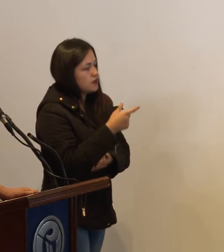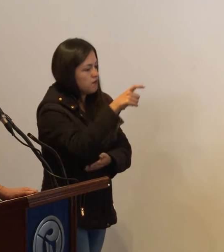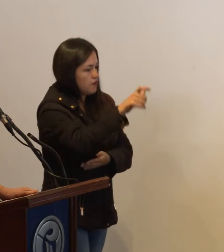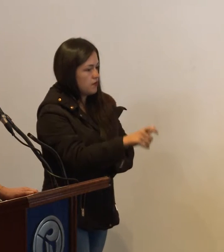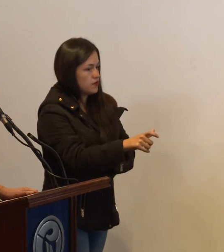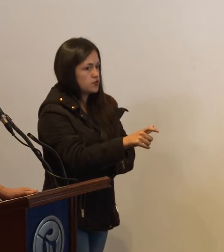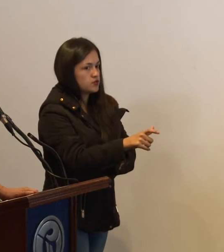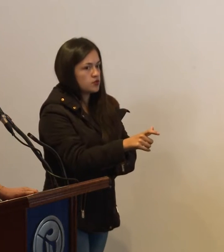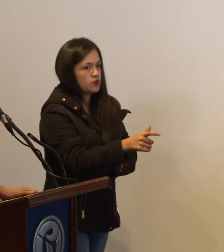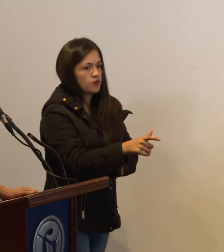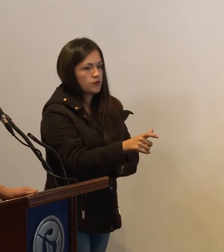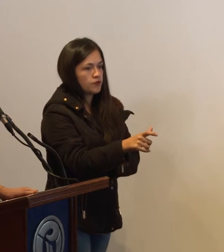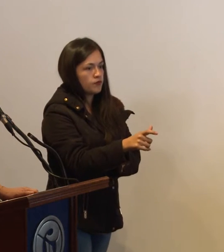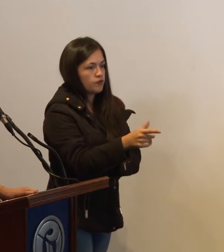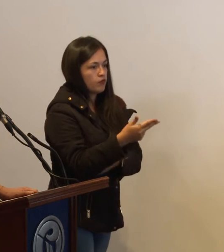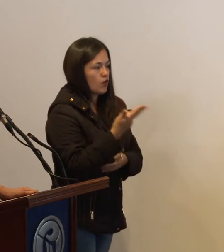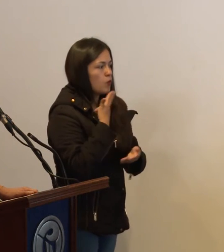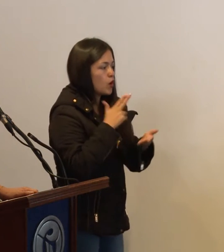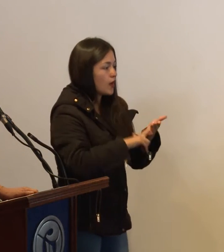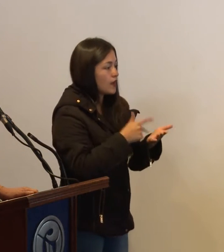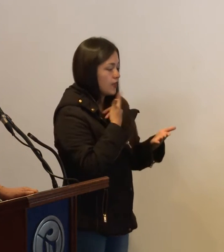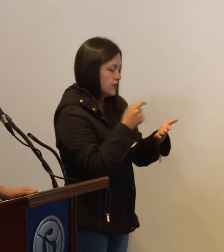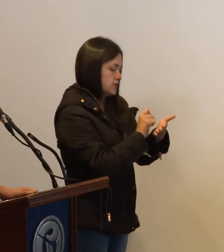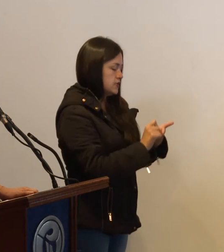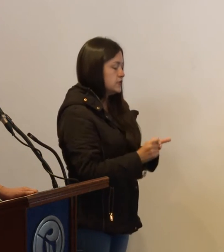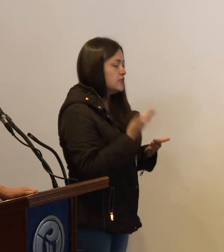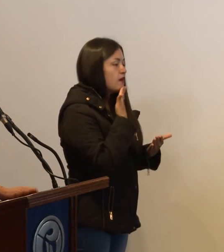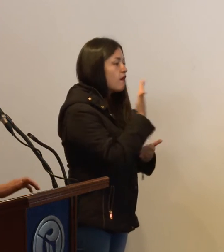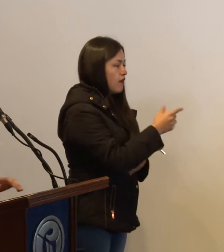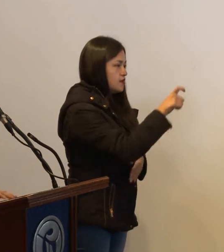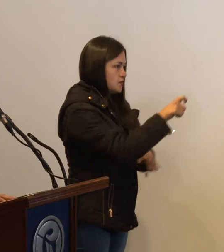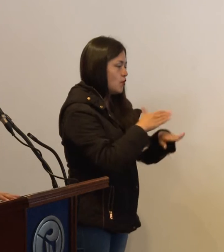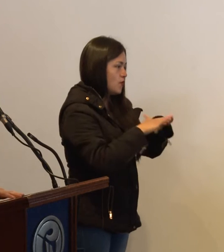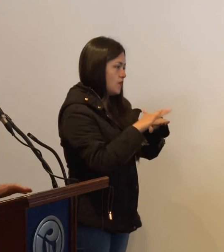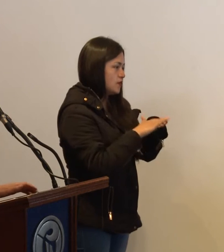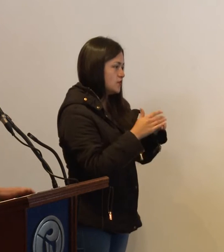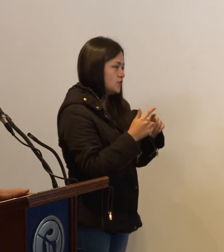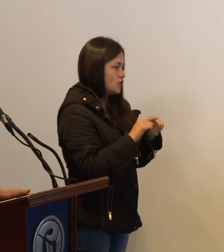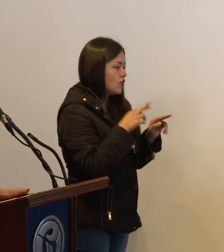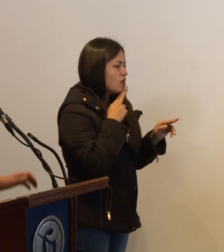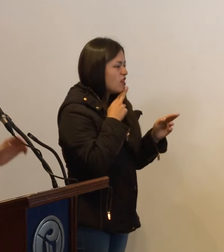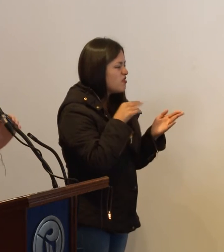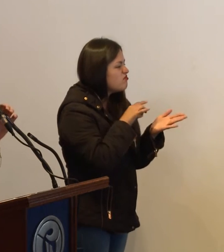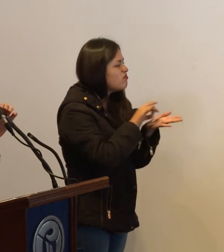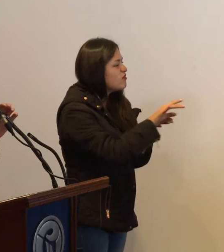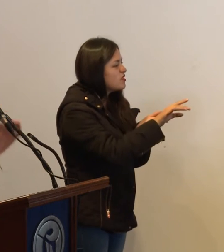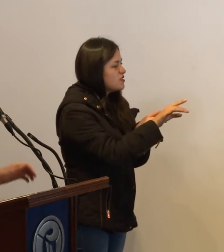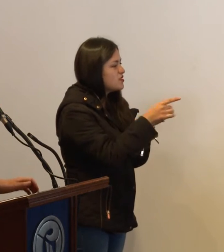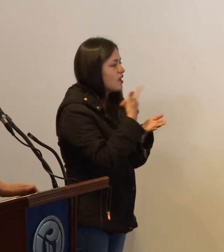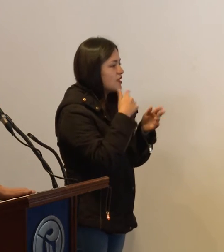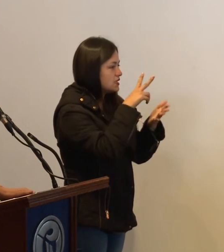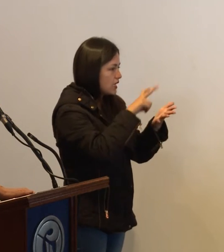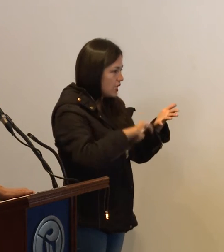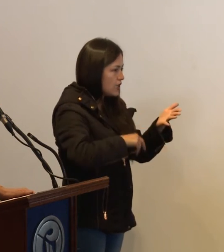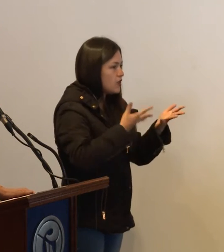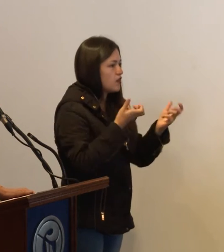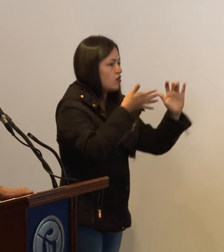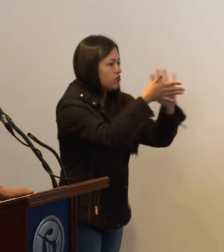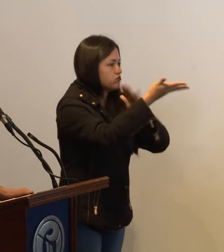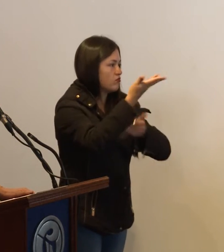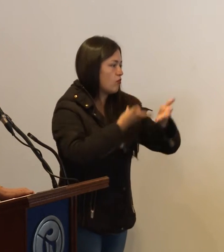manifestándonos su agradecimiento con la invitación y enviándonos el siguiente mensaje que quisiera leer para